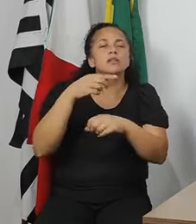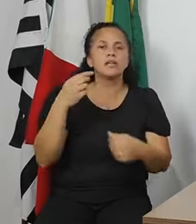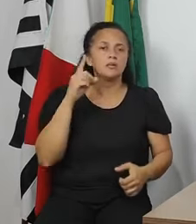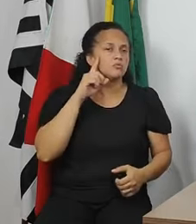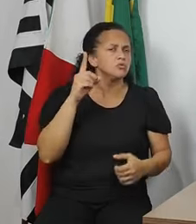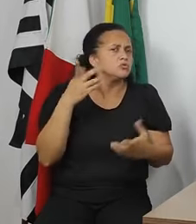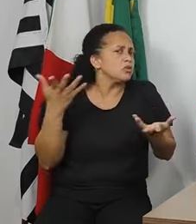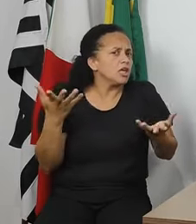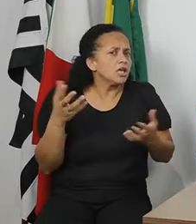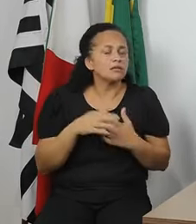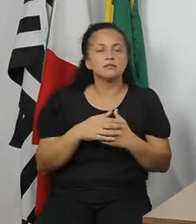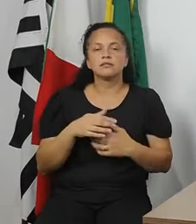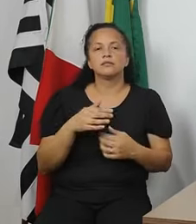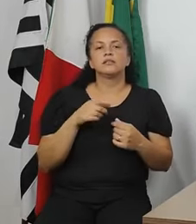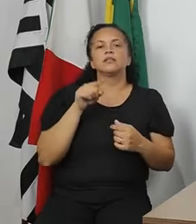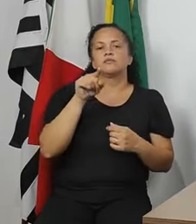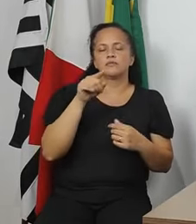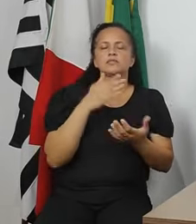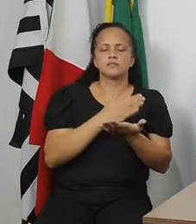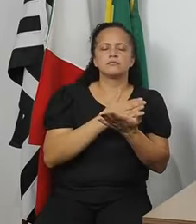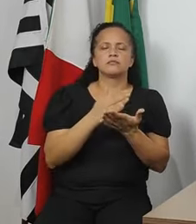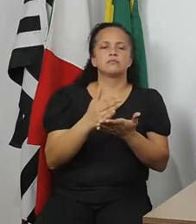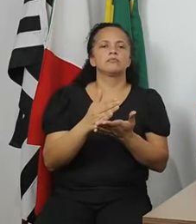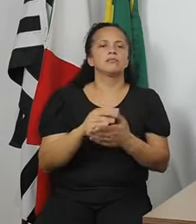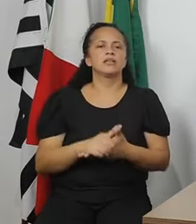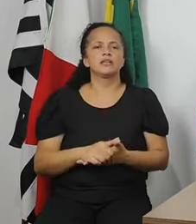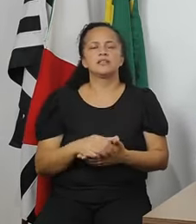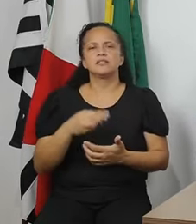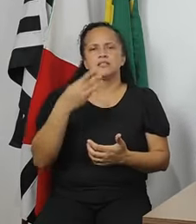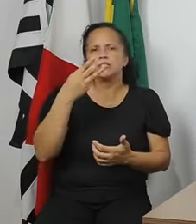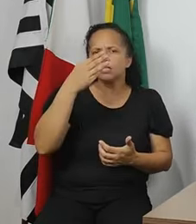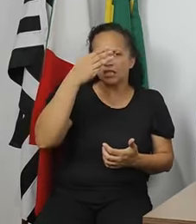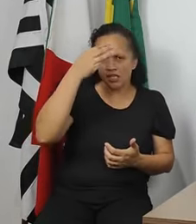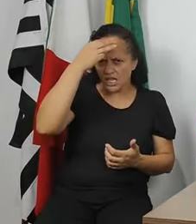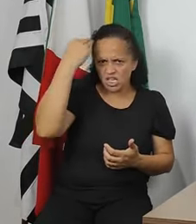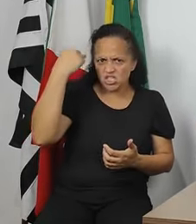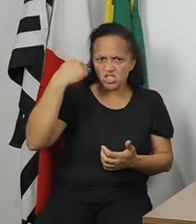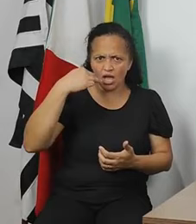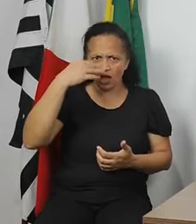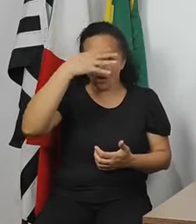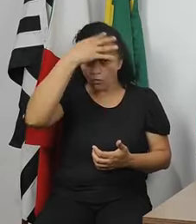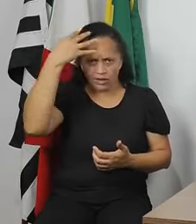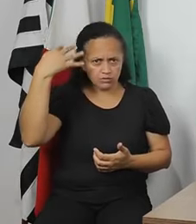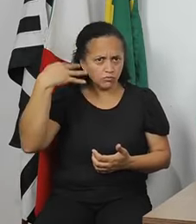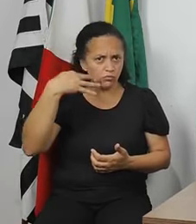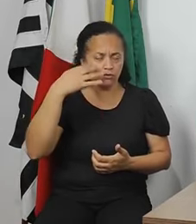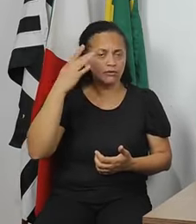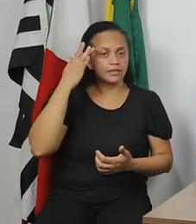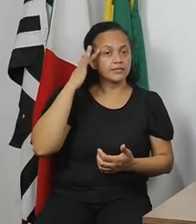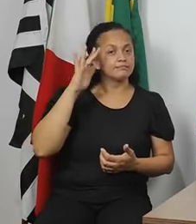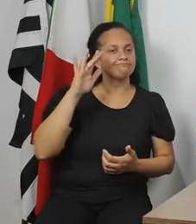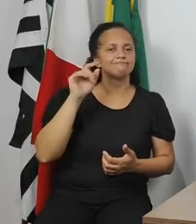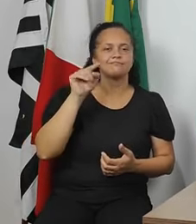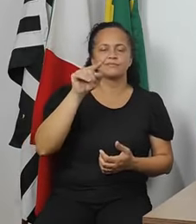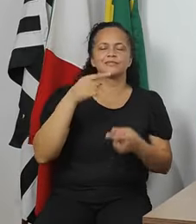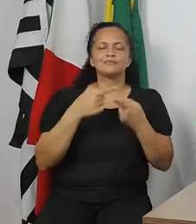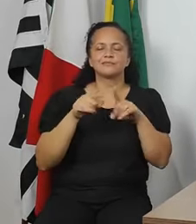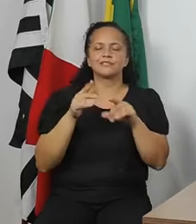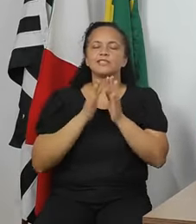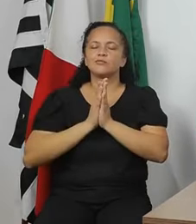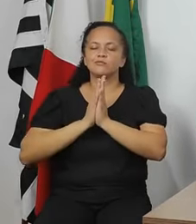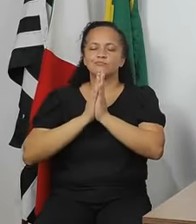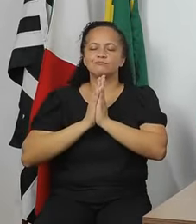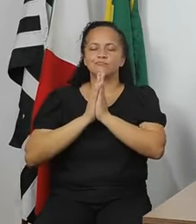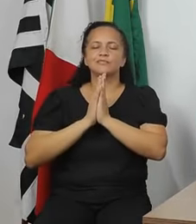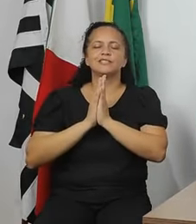começar. Que seja 3 horas, 4, 5, 6. Mas pode ter certeza que você vai alcançar